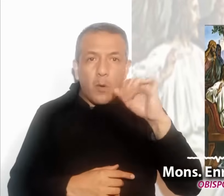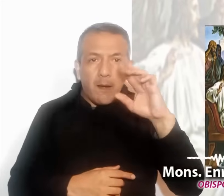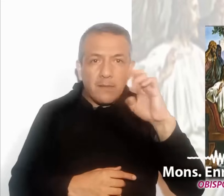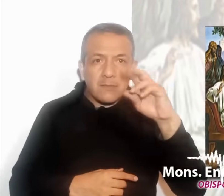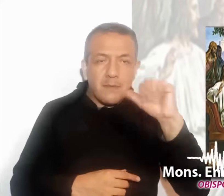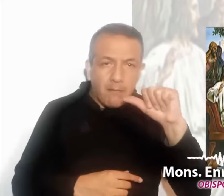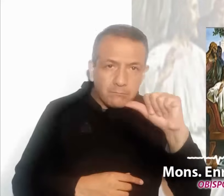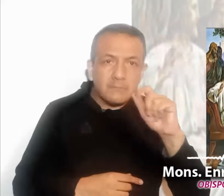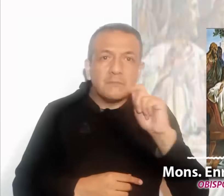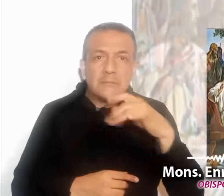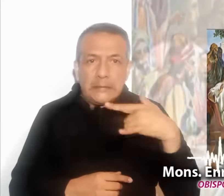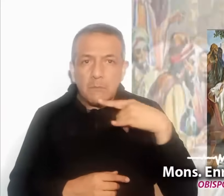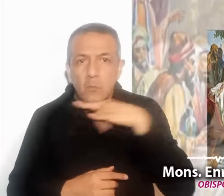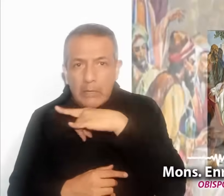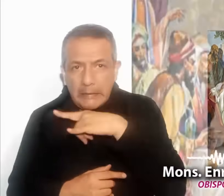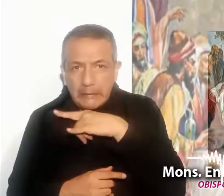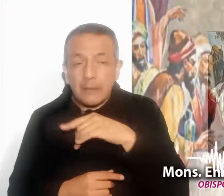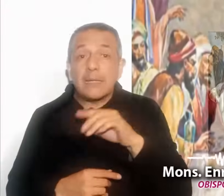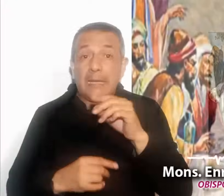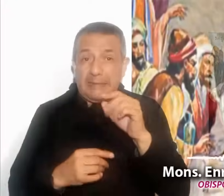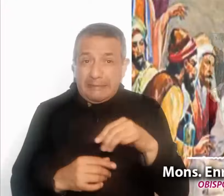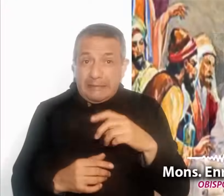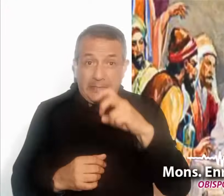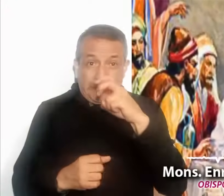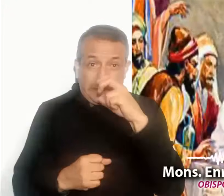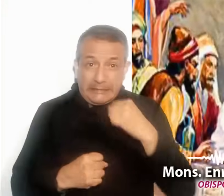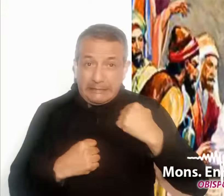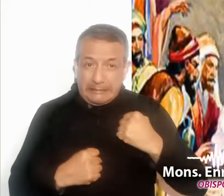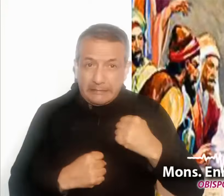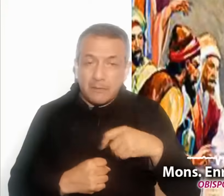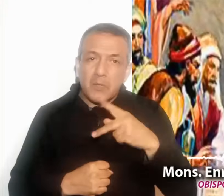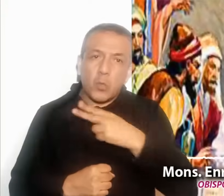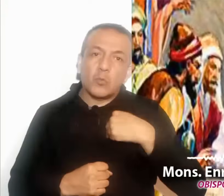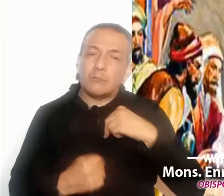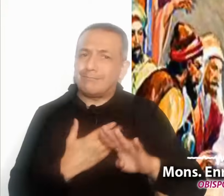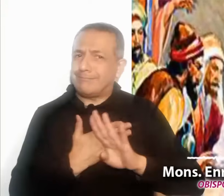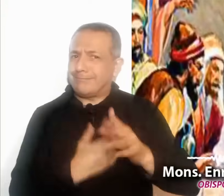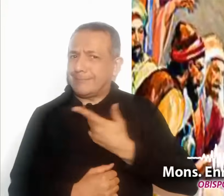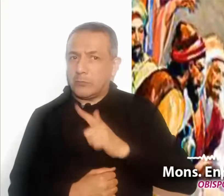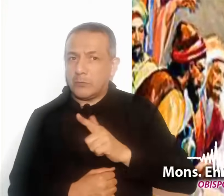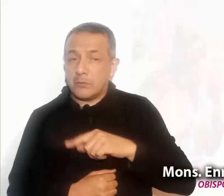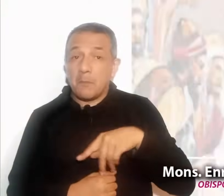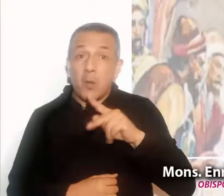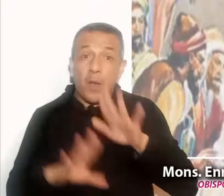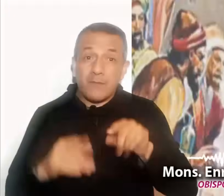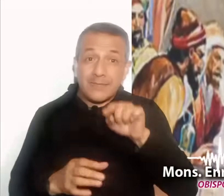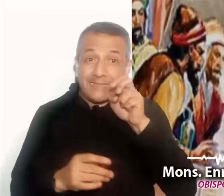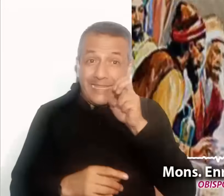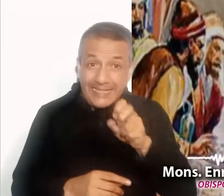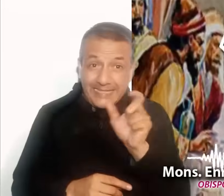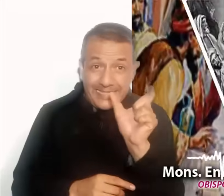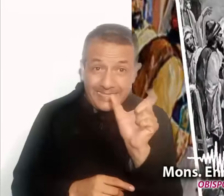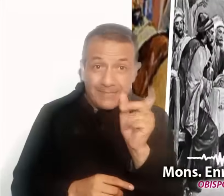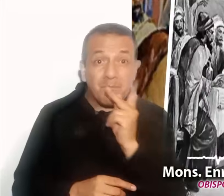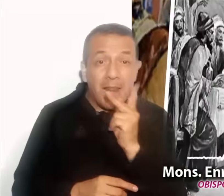que suena dura y que todos rechazamos, pero actitud que asumimos constantemente